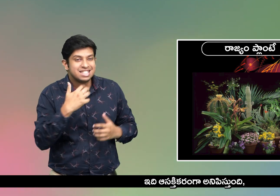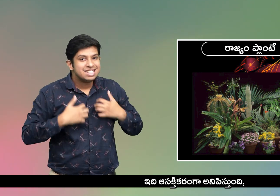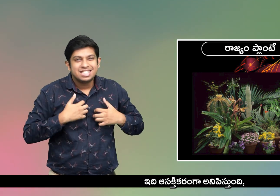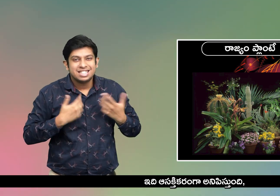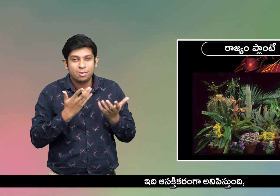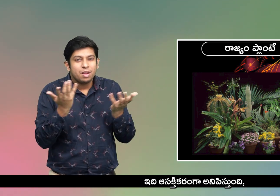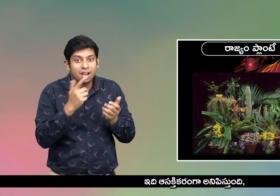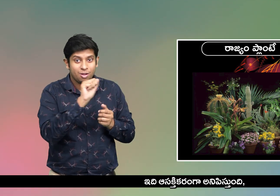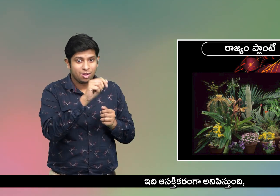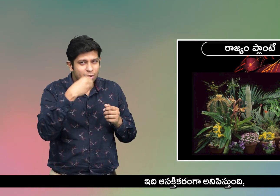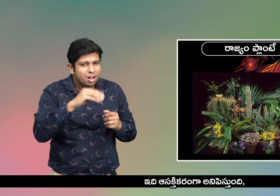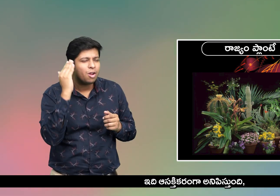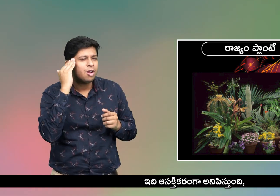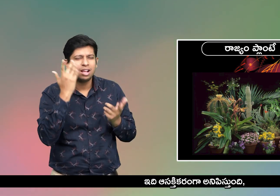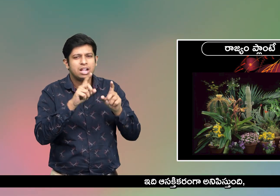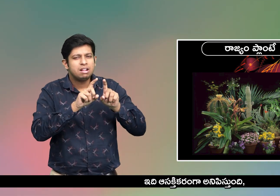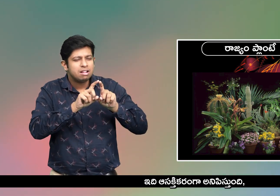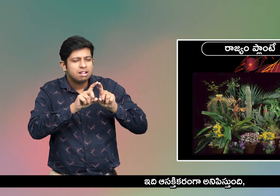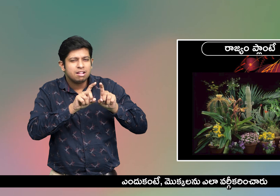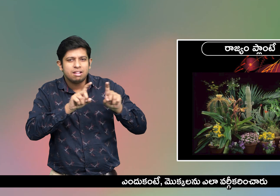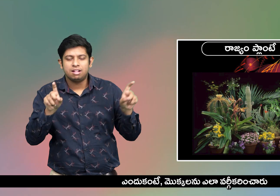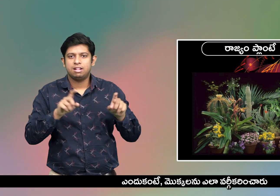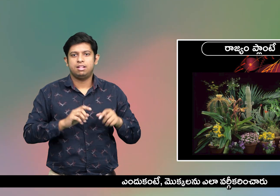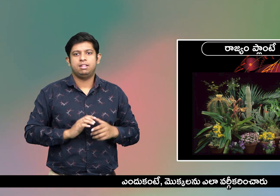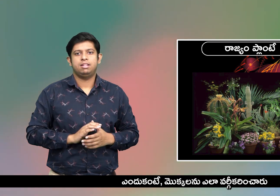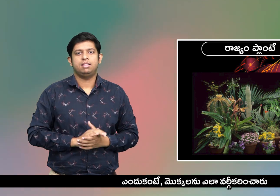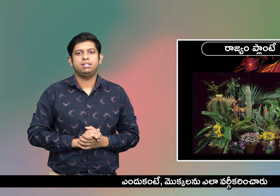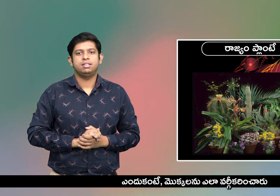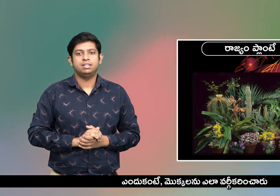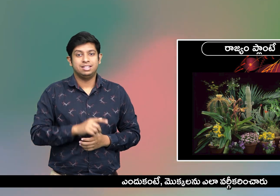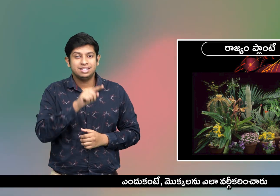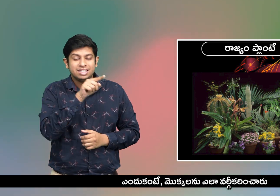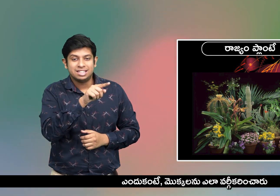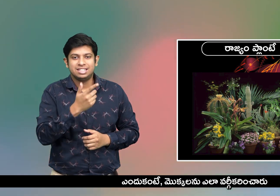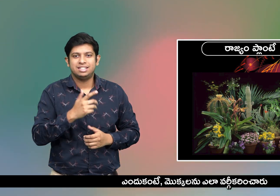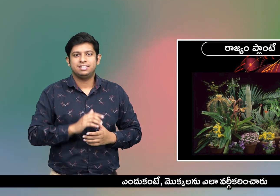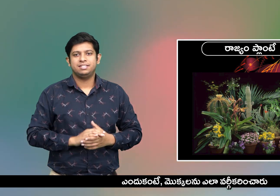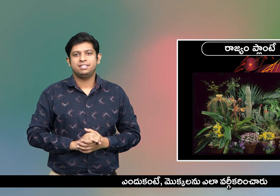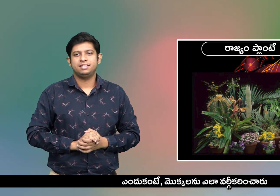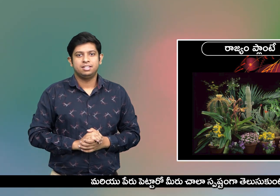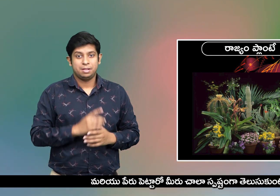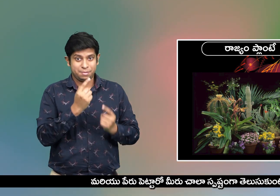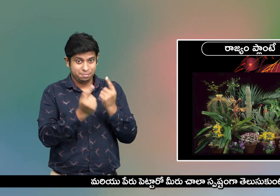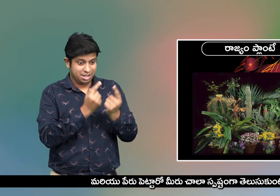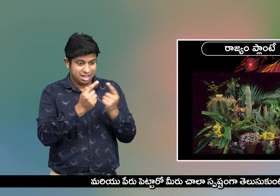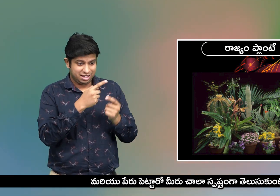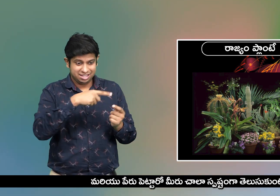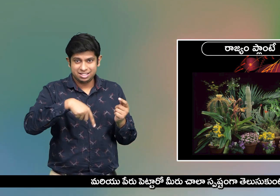ఇది ఆసక్తికరంగా అనిపిస్తుంది, ఎందుకంటే మొక్కలను ఎలా వర్గీకరించారు మరియు పేరు